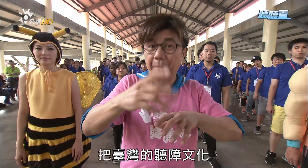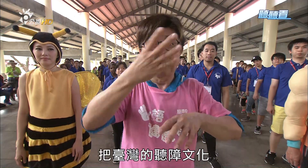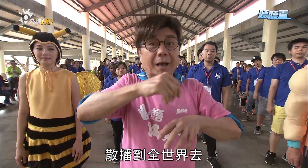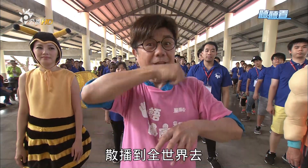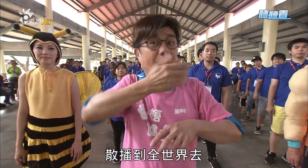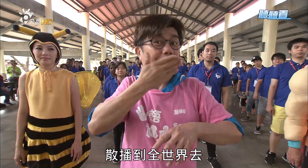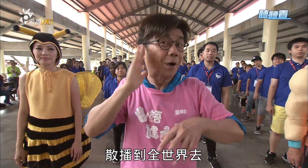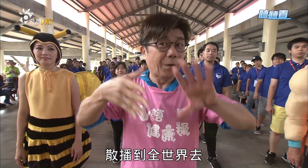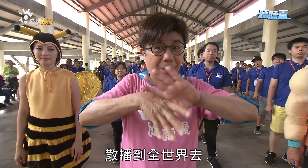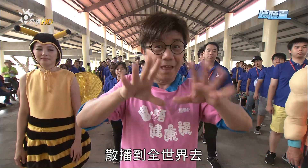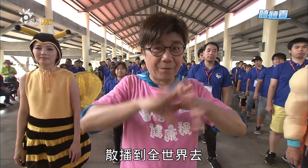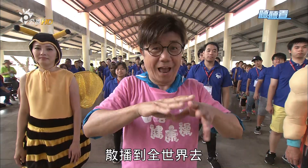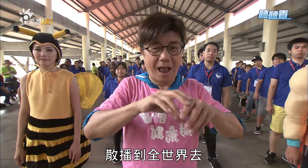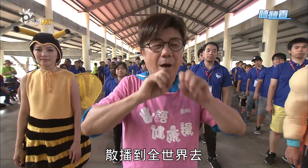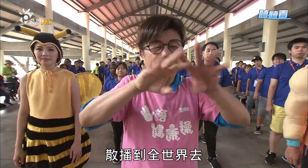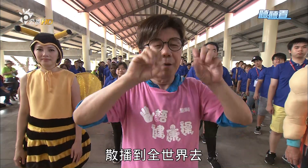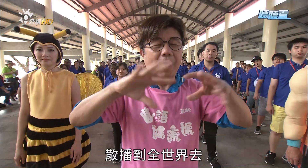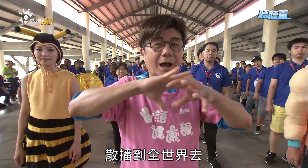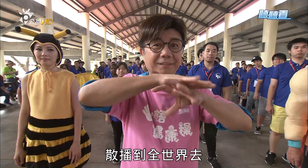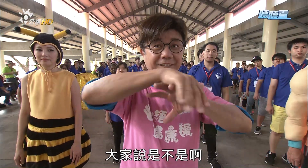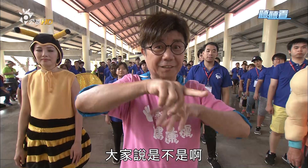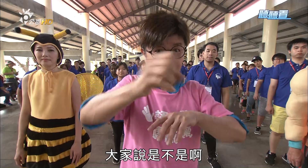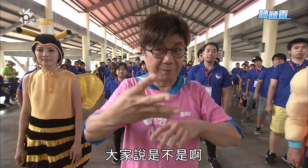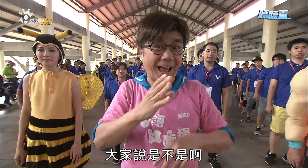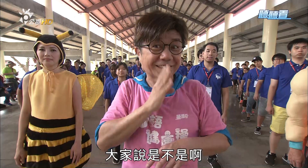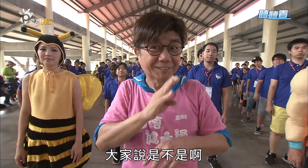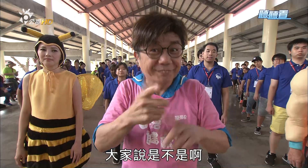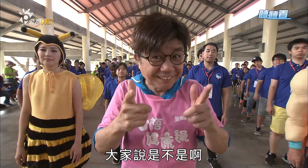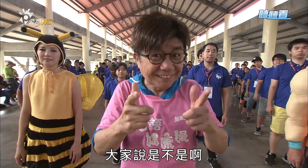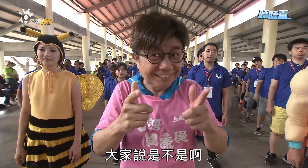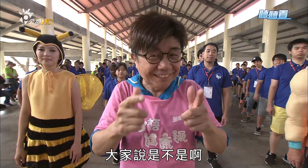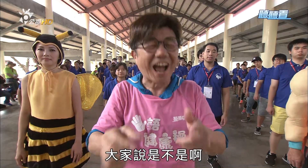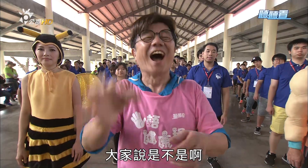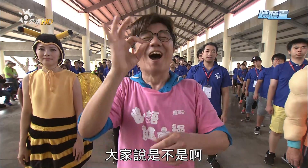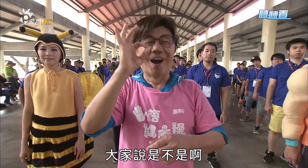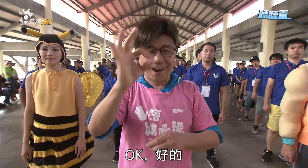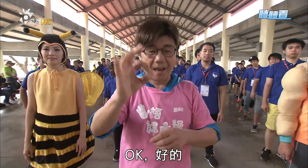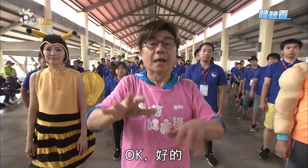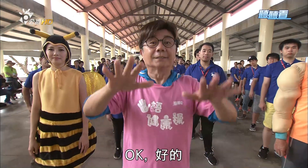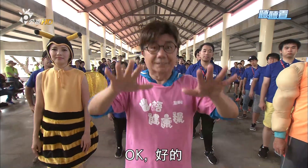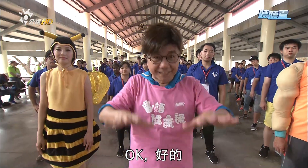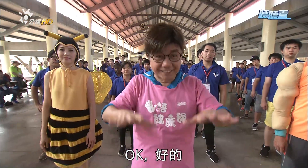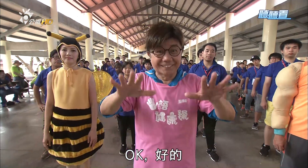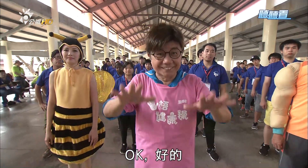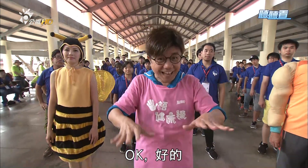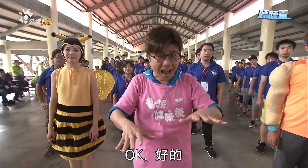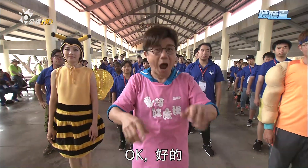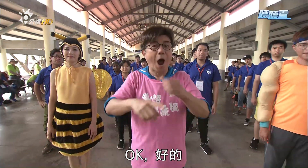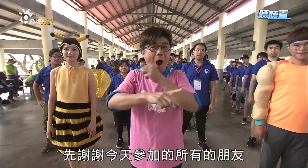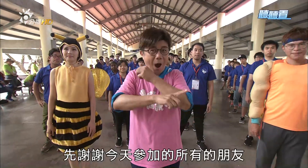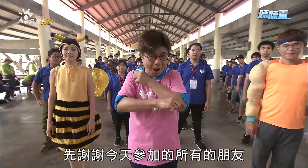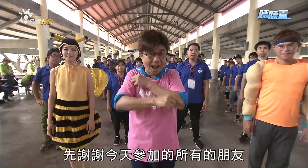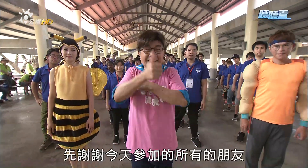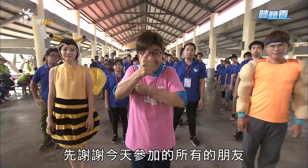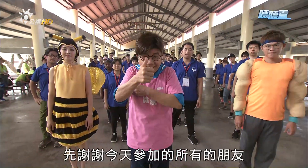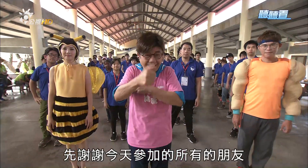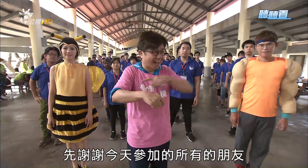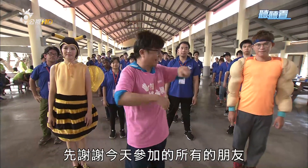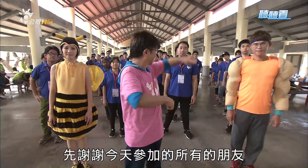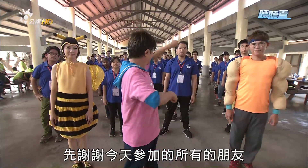化散播到全世界去呢，大家说是不是啊？ OK， 好的，先谢谢今天参加的